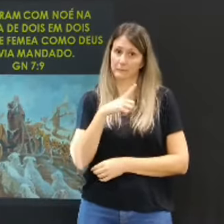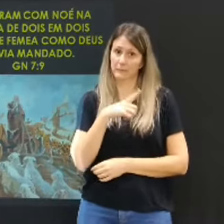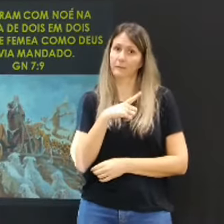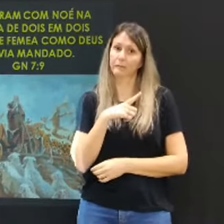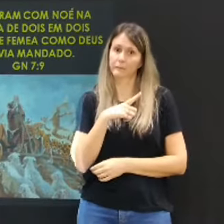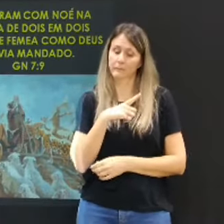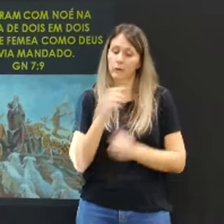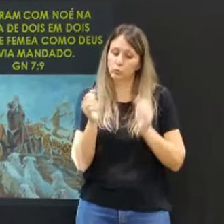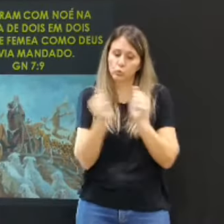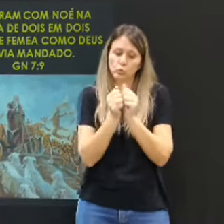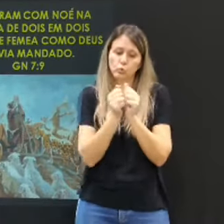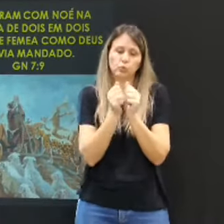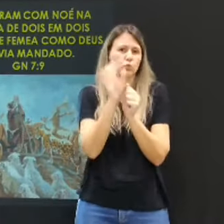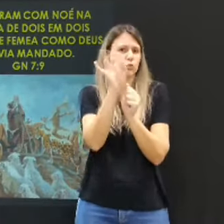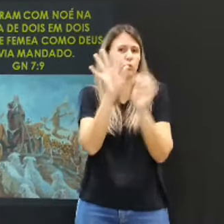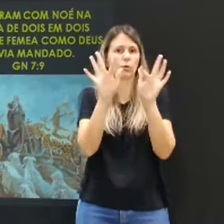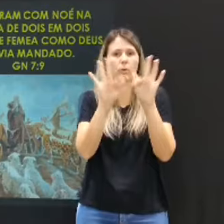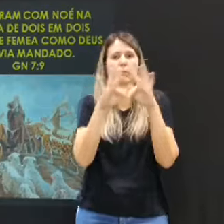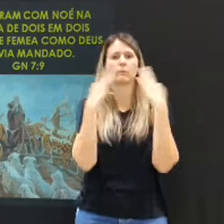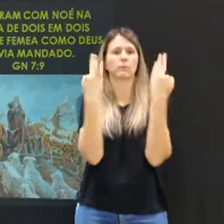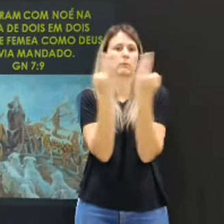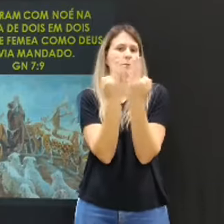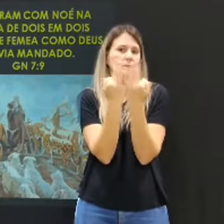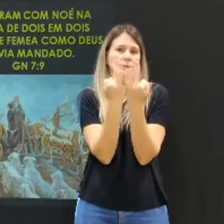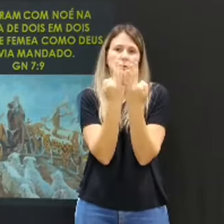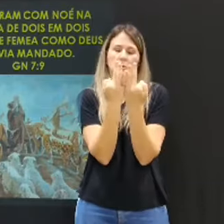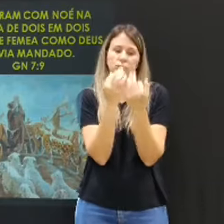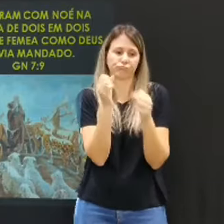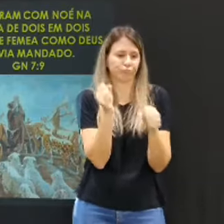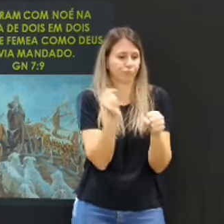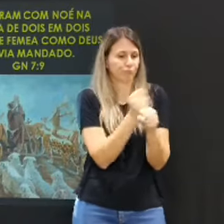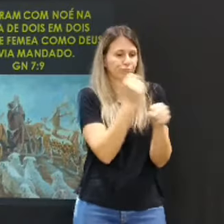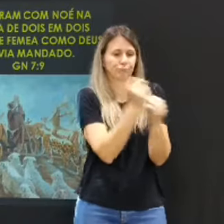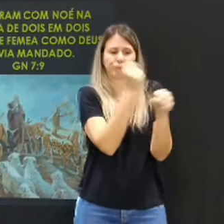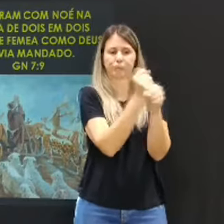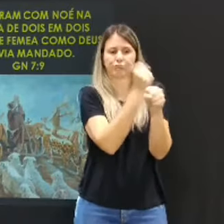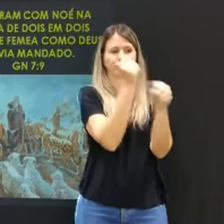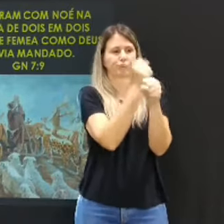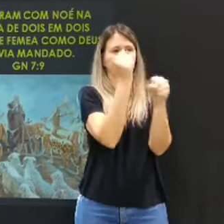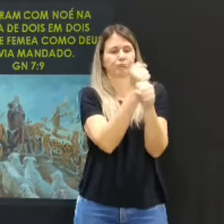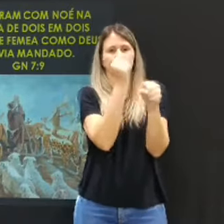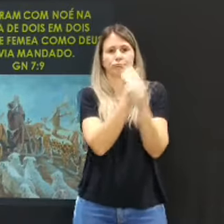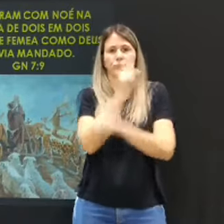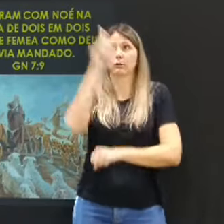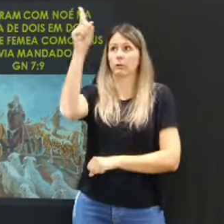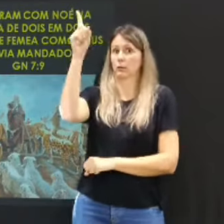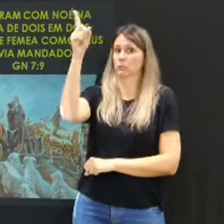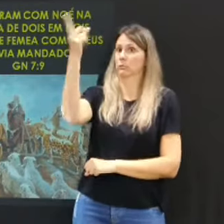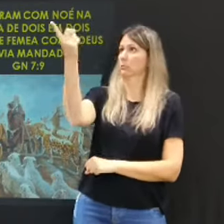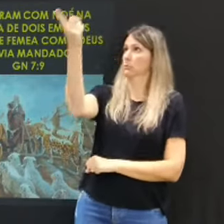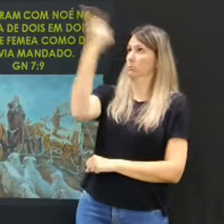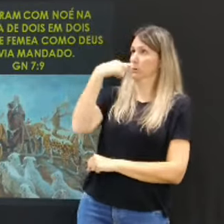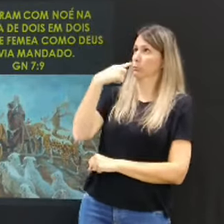filhos. E sempre a família estava unida, construindo a arca com o objetivo de obedecer a Deus, porque Deus